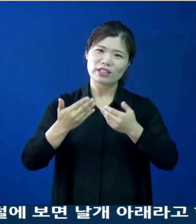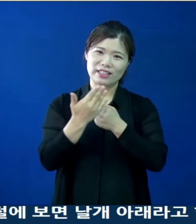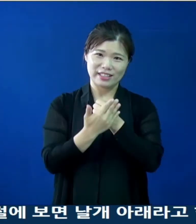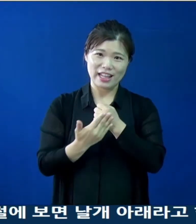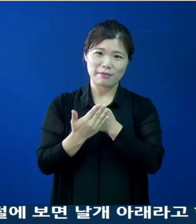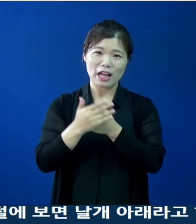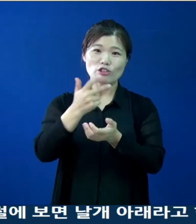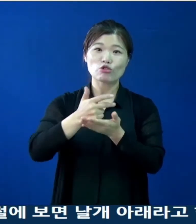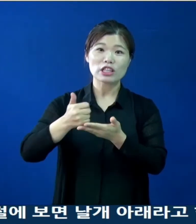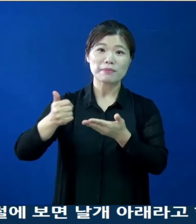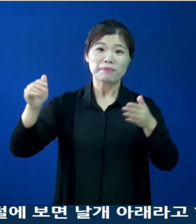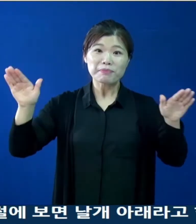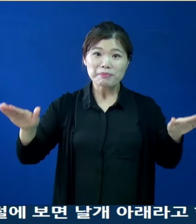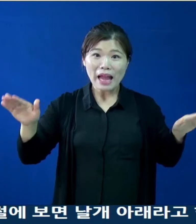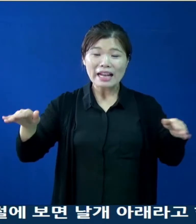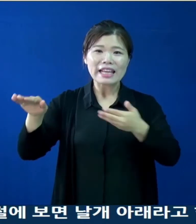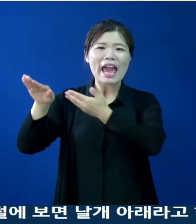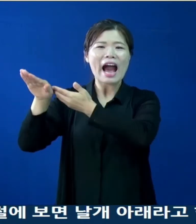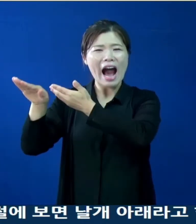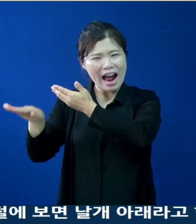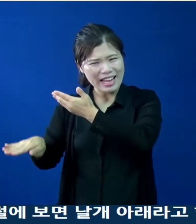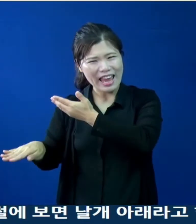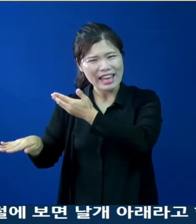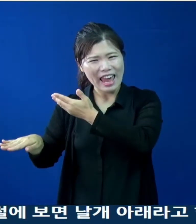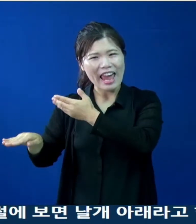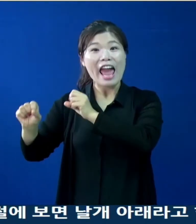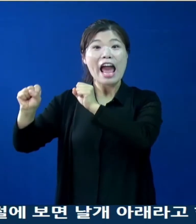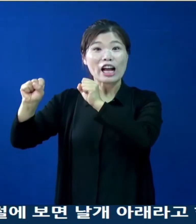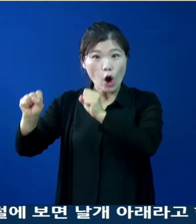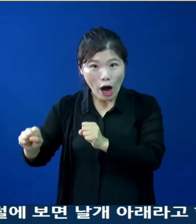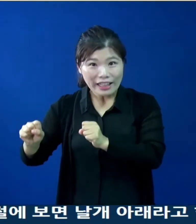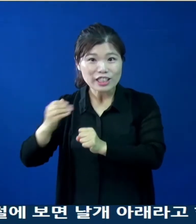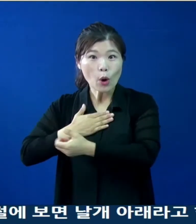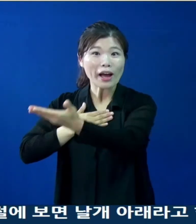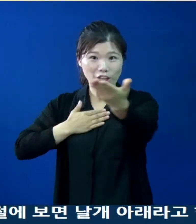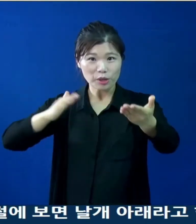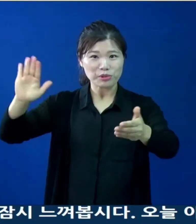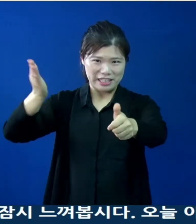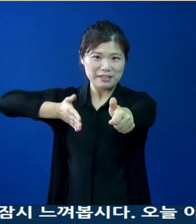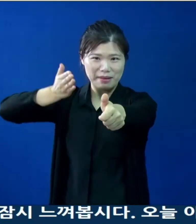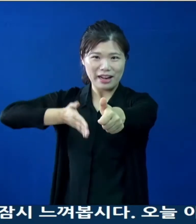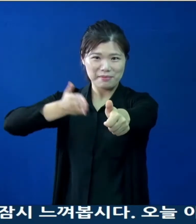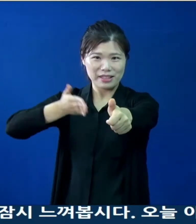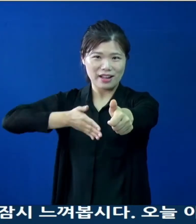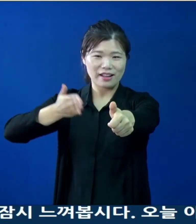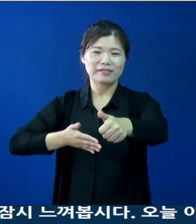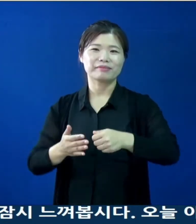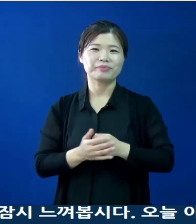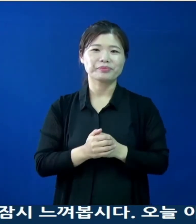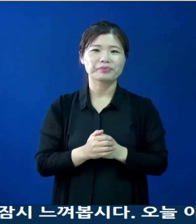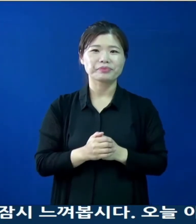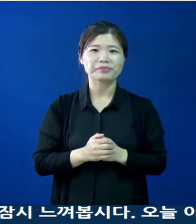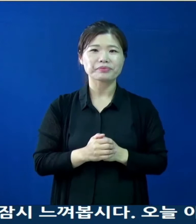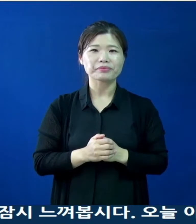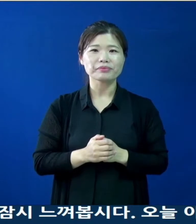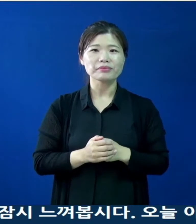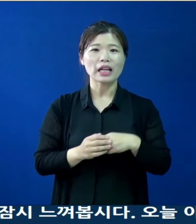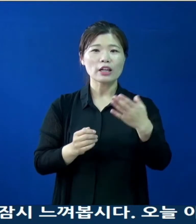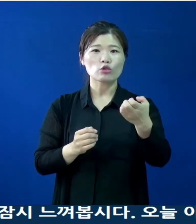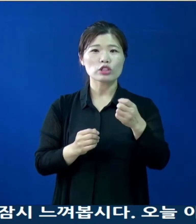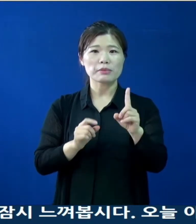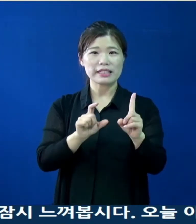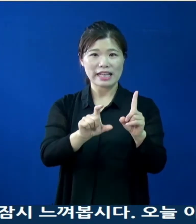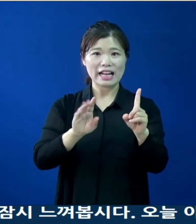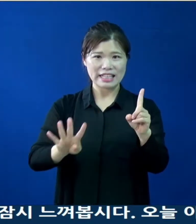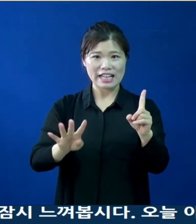주 날개 아래, 다시 한번 그 아래 거하시는 저와 여러분 되기를 주 안에서 소망하며 축복합니다. 4절을 보시면